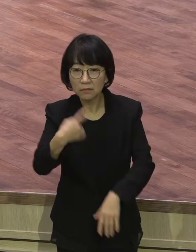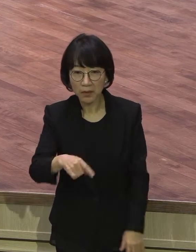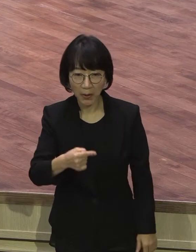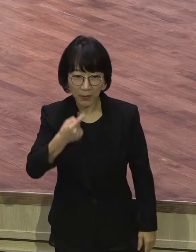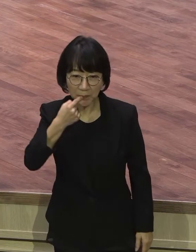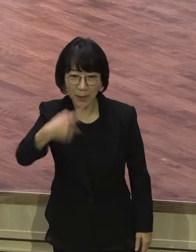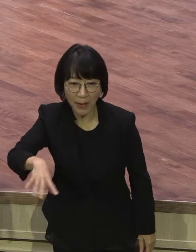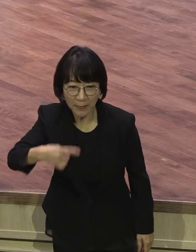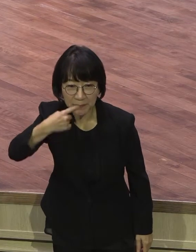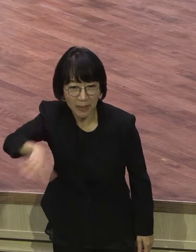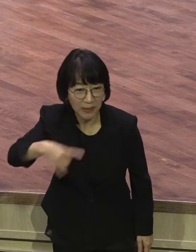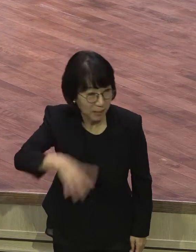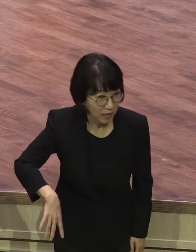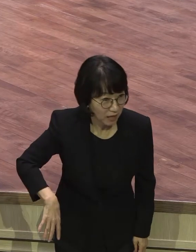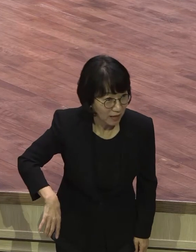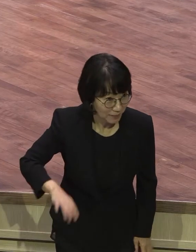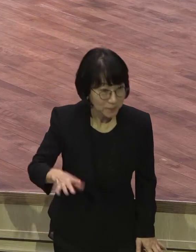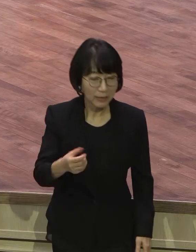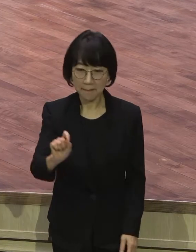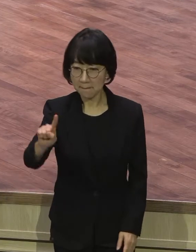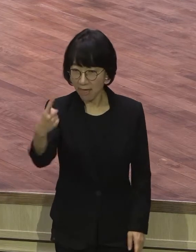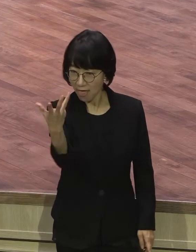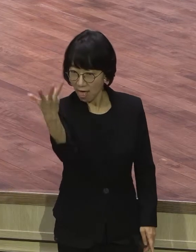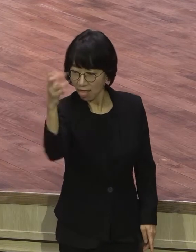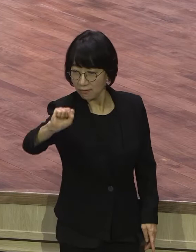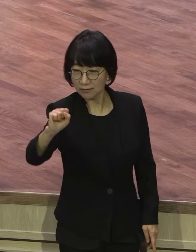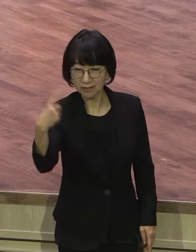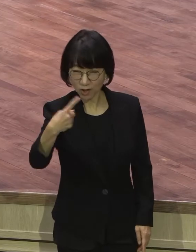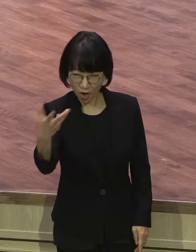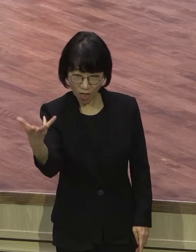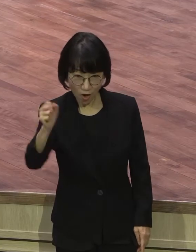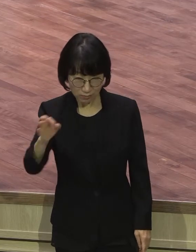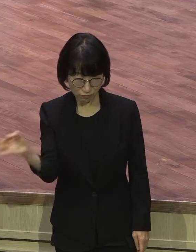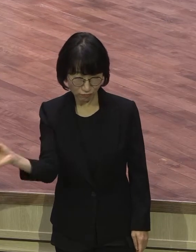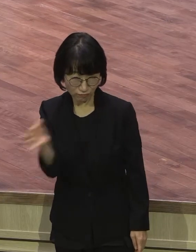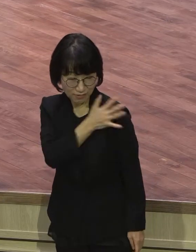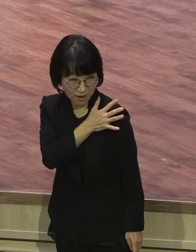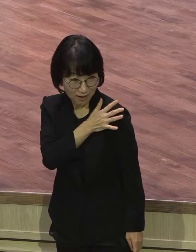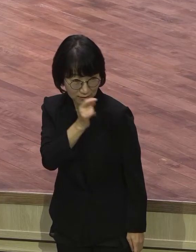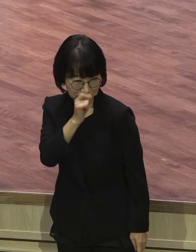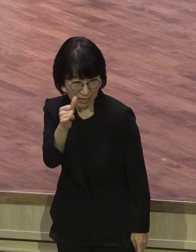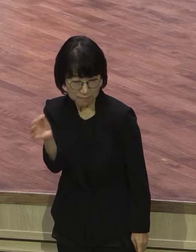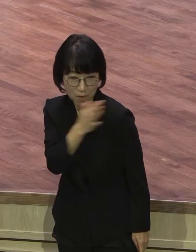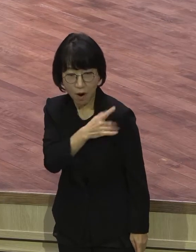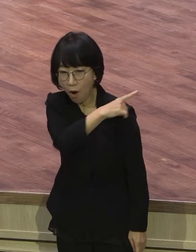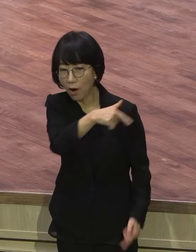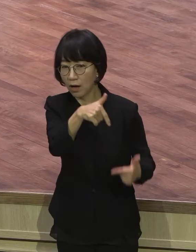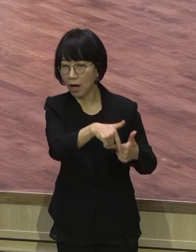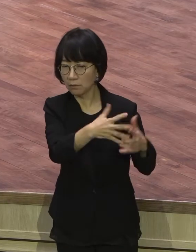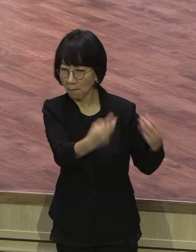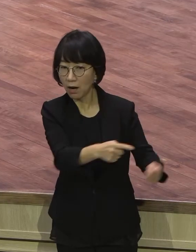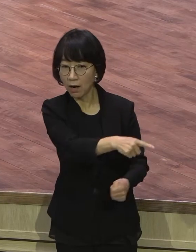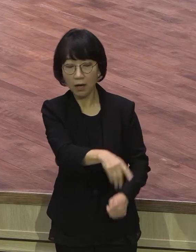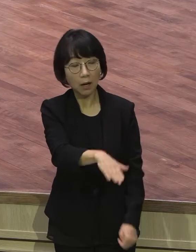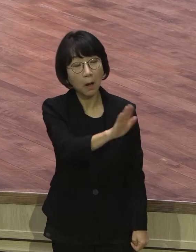수백억 수천억을 가진 사람이 있어요. 많이 있잖아요. 저 강남 가면 많이 있죠. 이런 사람